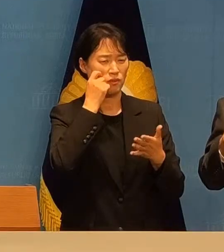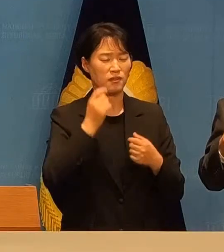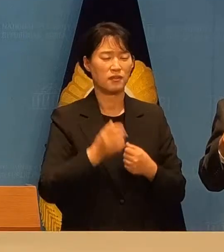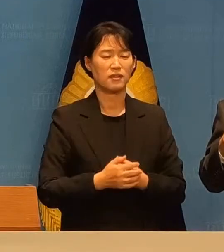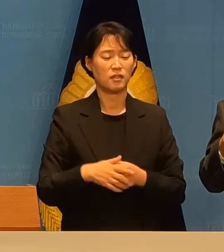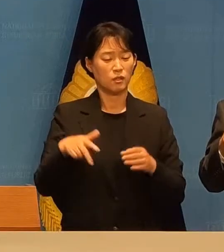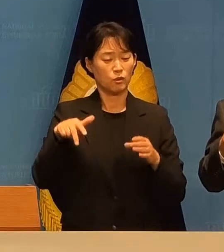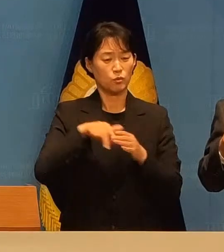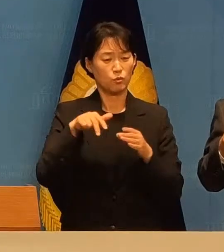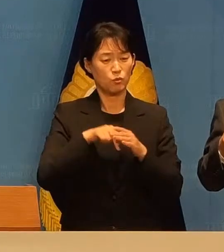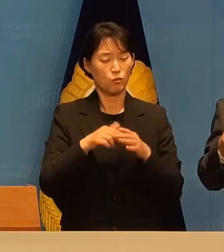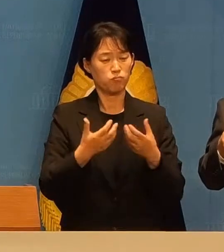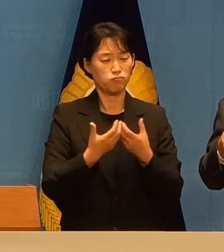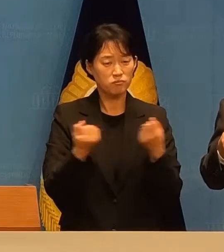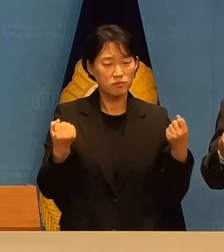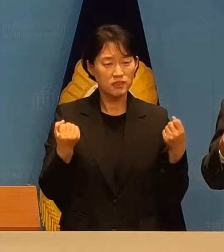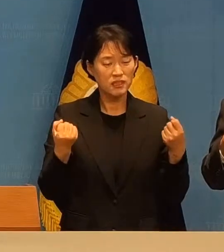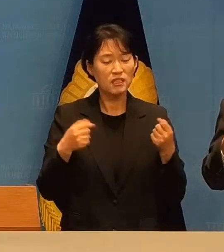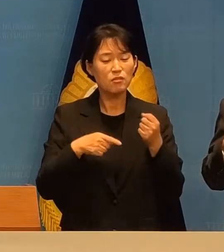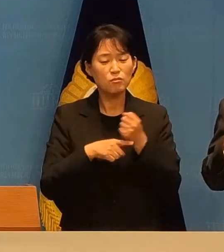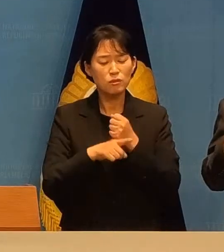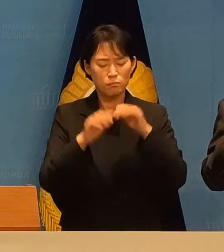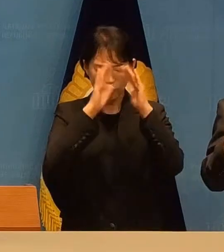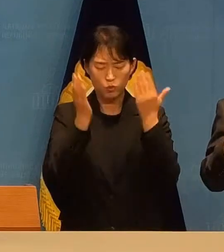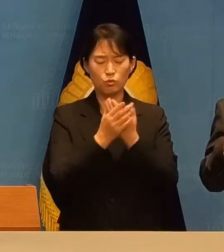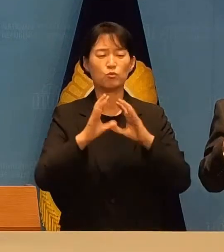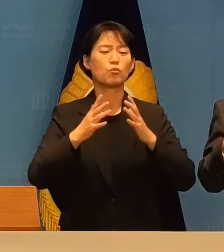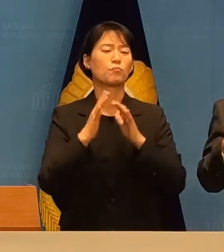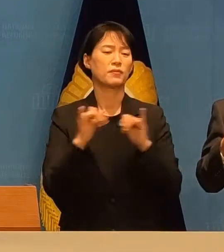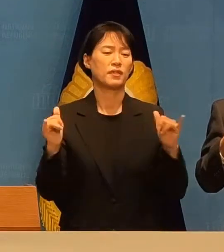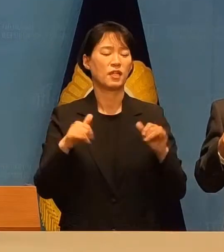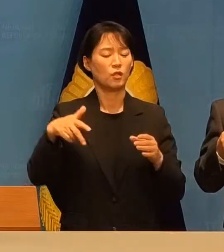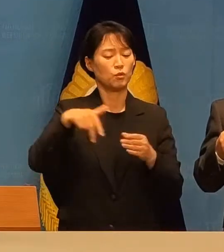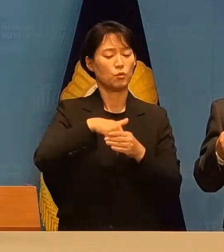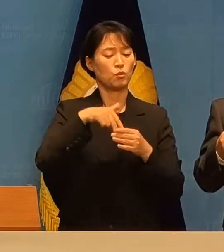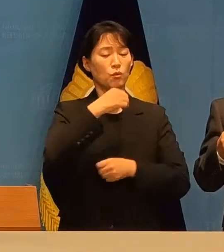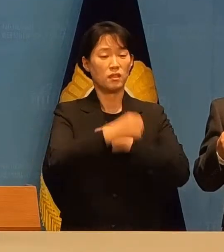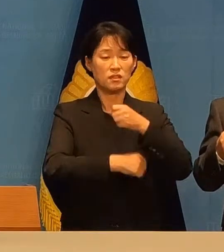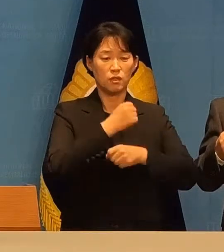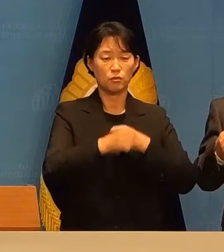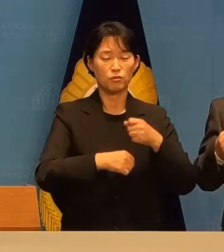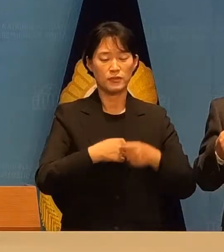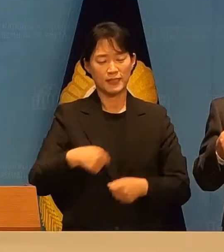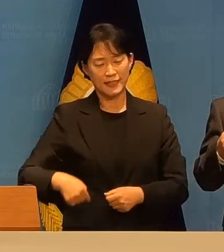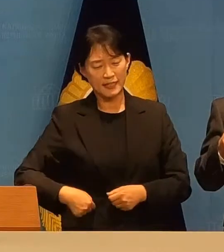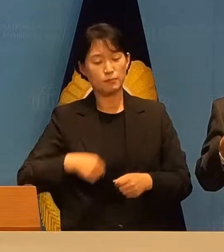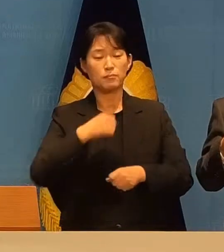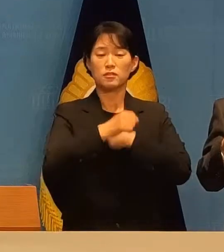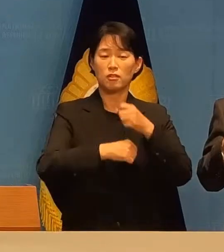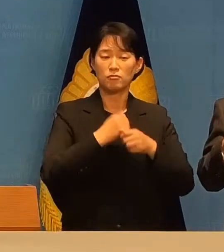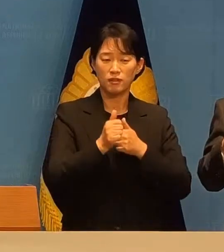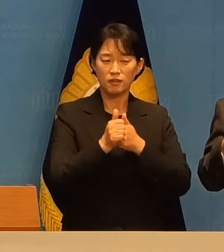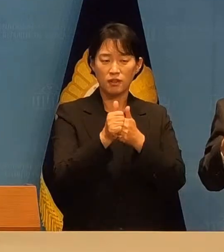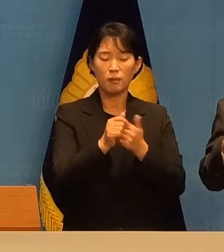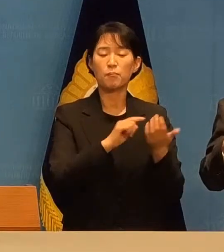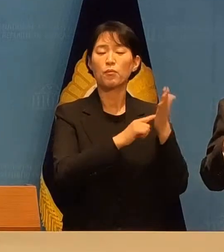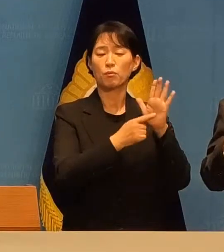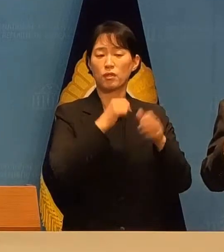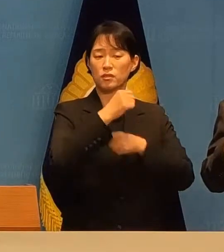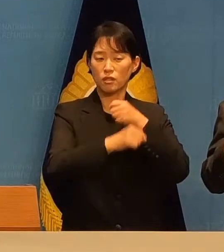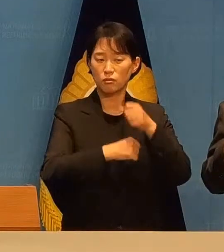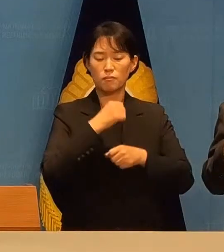정교 분리의 취지는 모든 국민이 종교의 자유, 양심의 자유에 따라 표현의